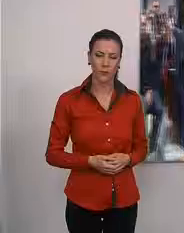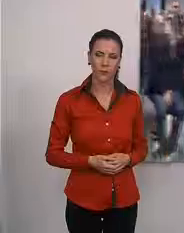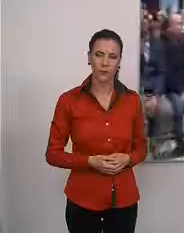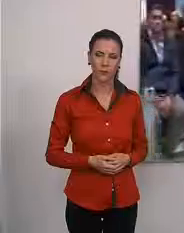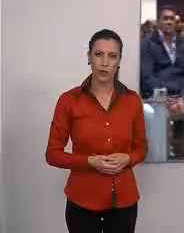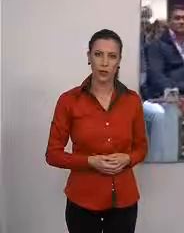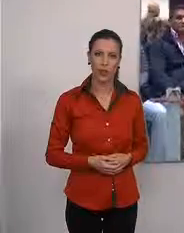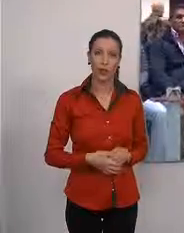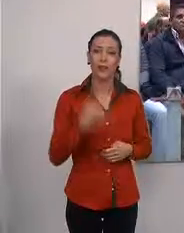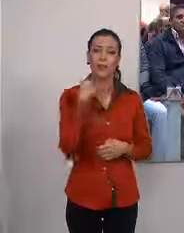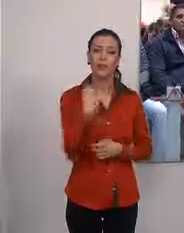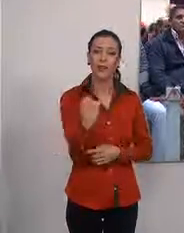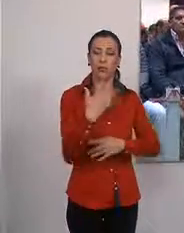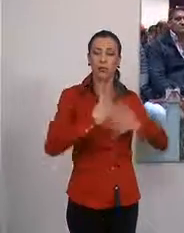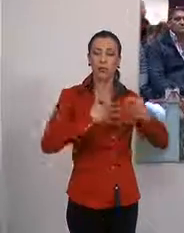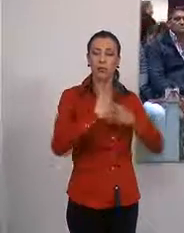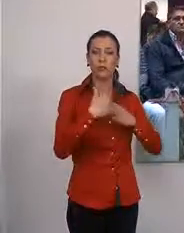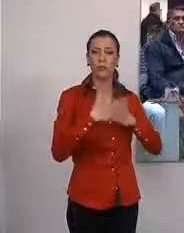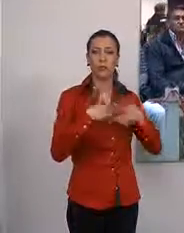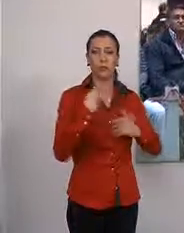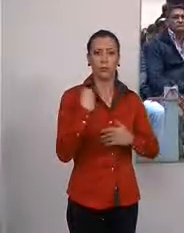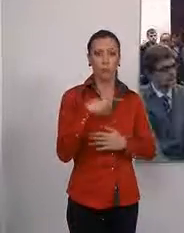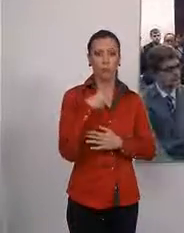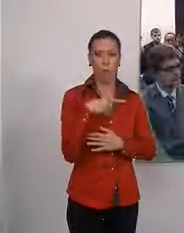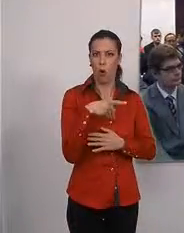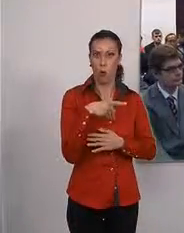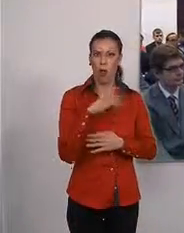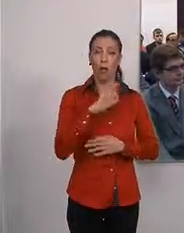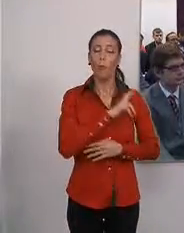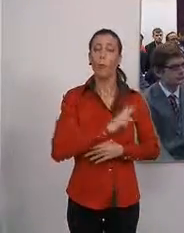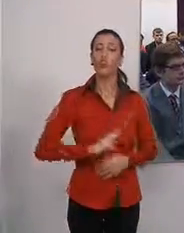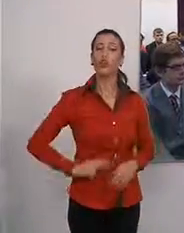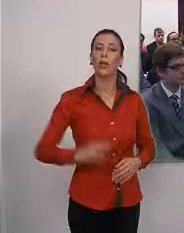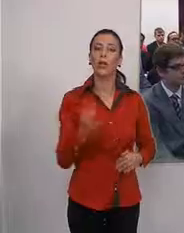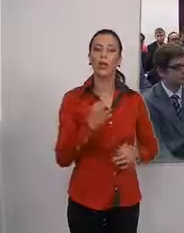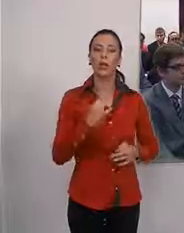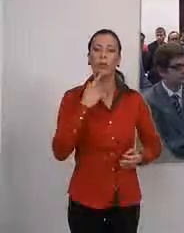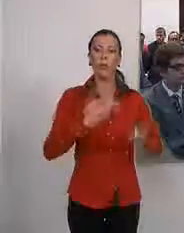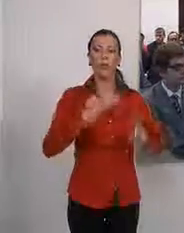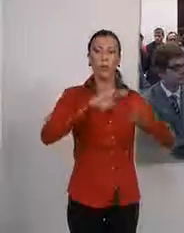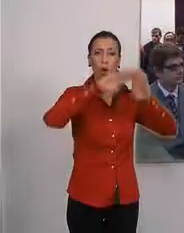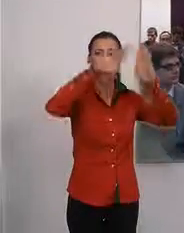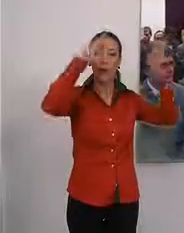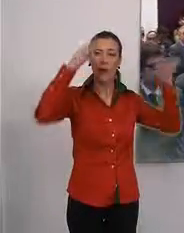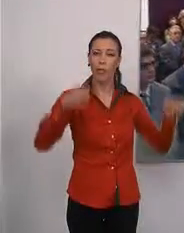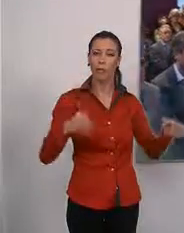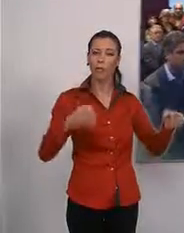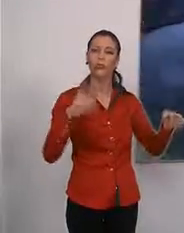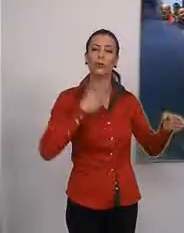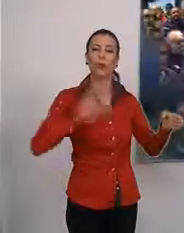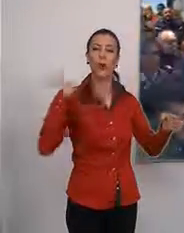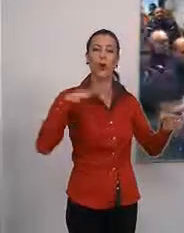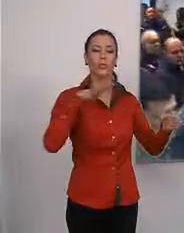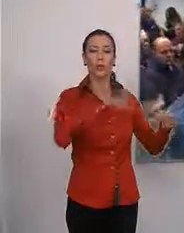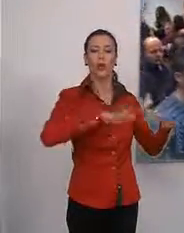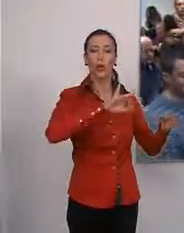El electricista que manejaba la cimbra, que sostenía de manera provisional el peso del viaducto que se construía en el tramo